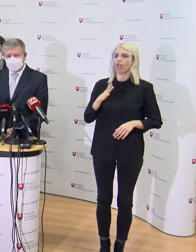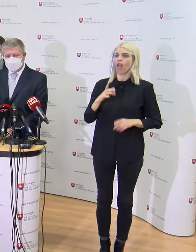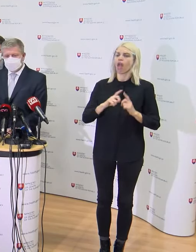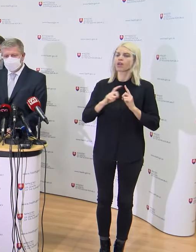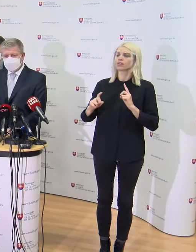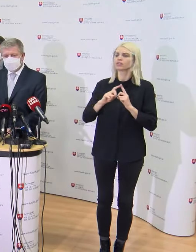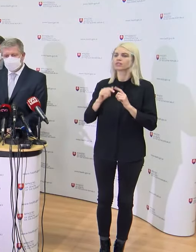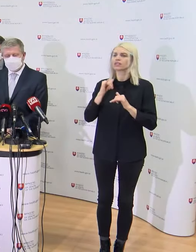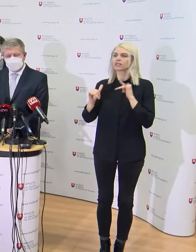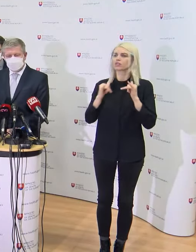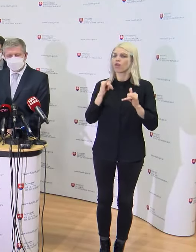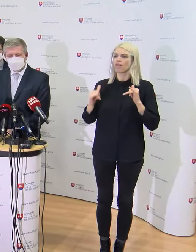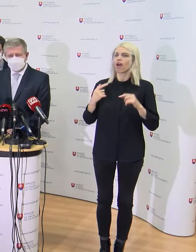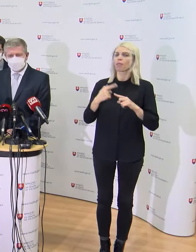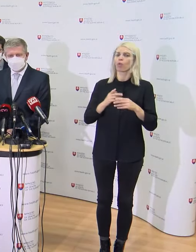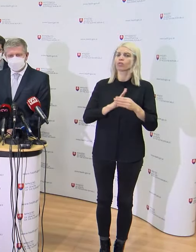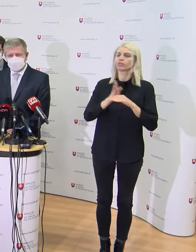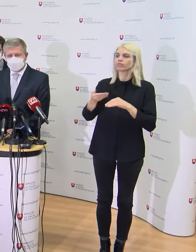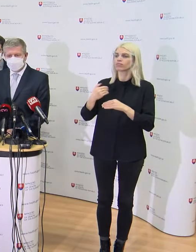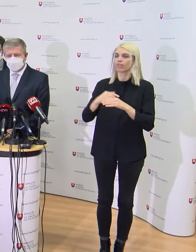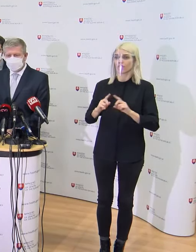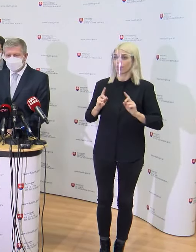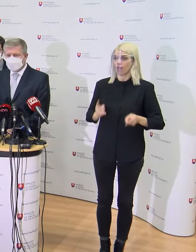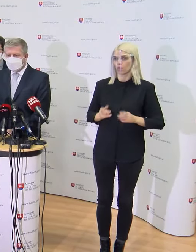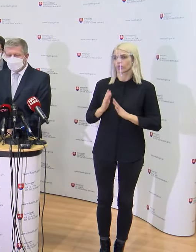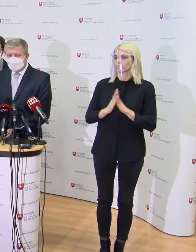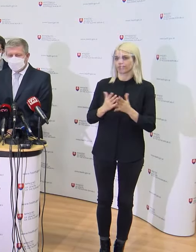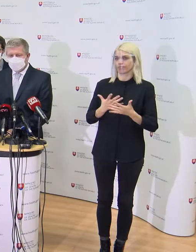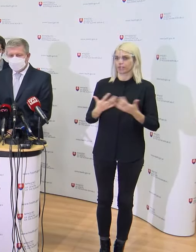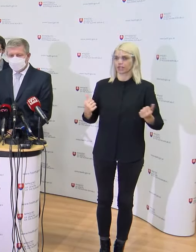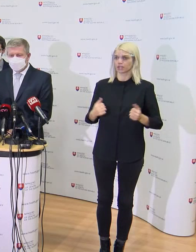keď nemusia, aby nenavštevovali sa, keď nemusia, aby